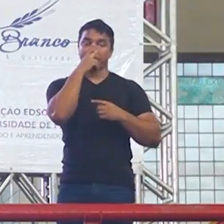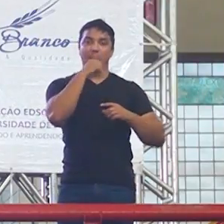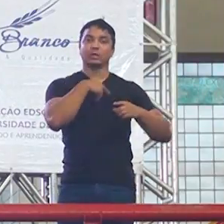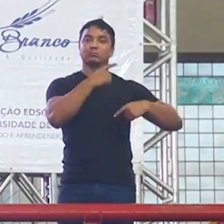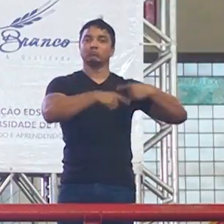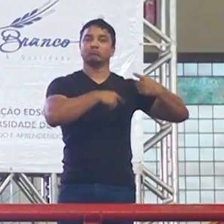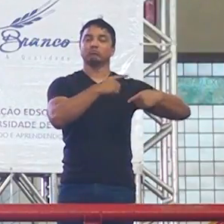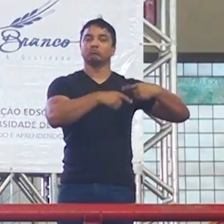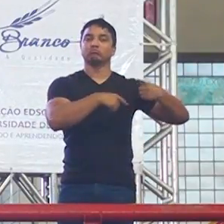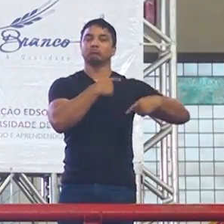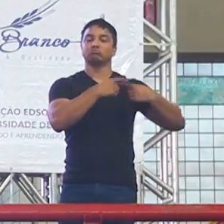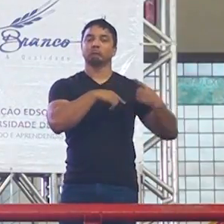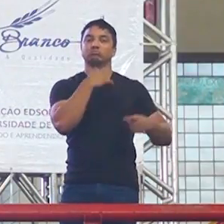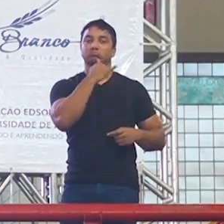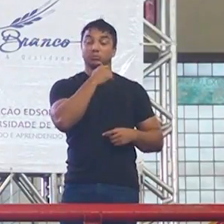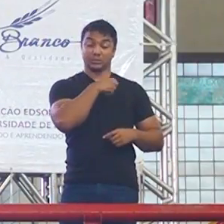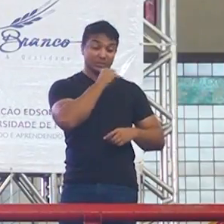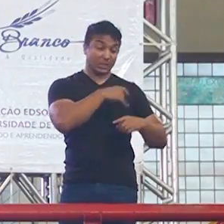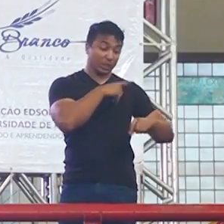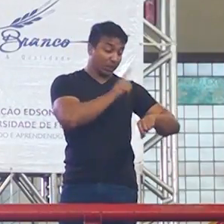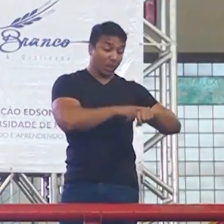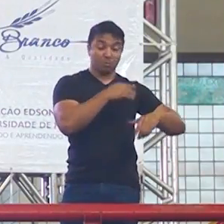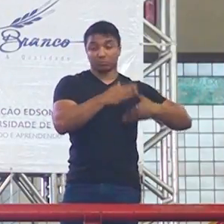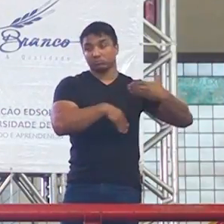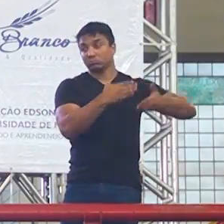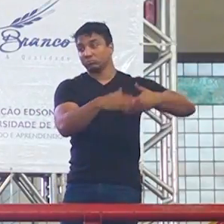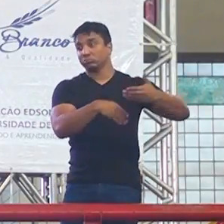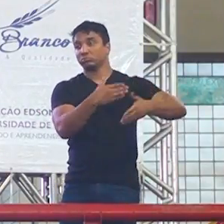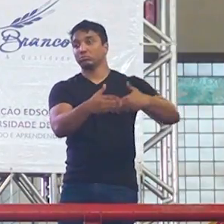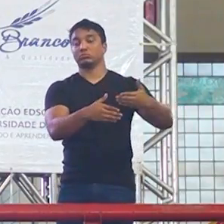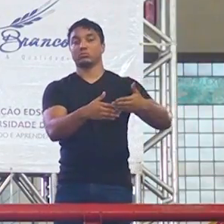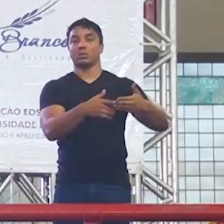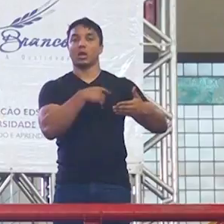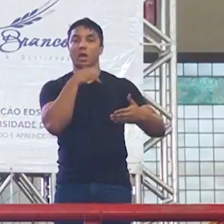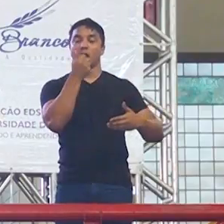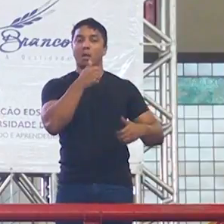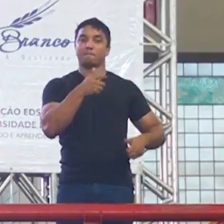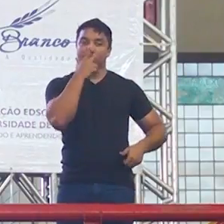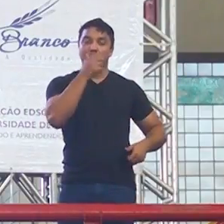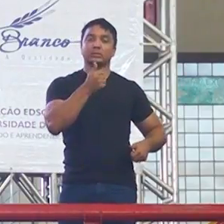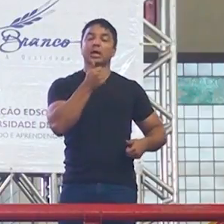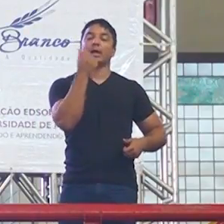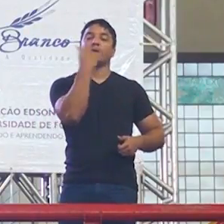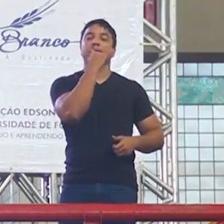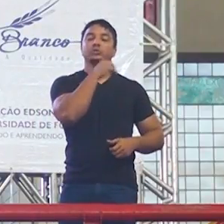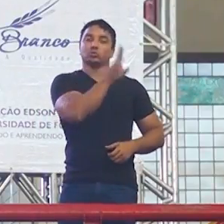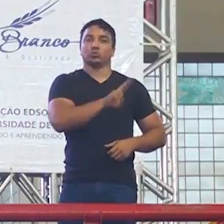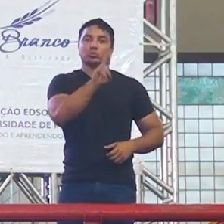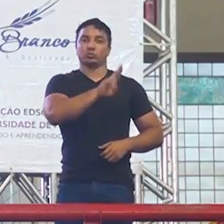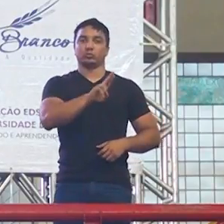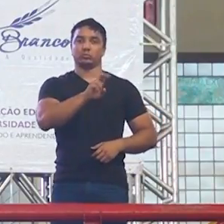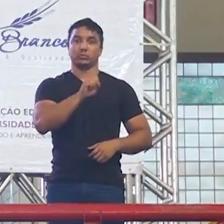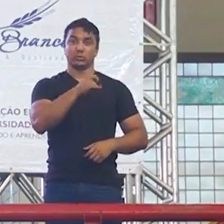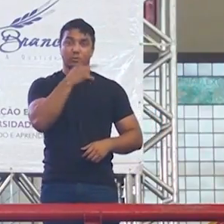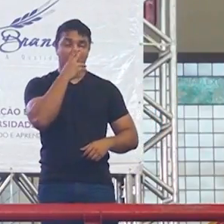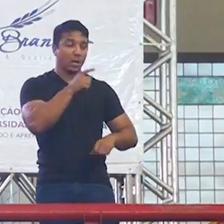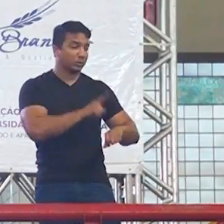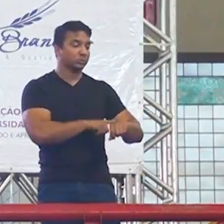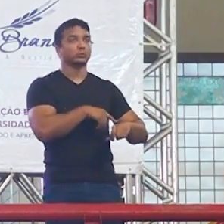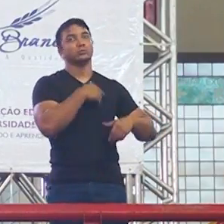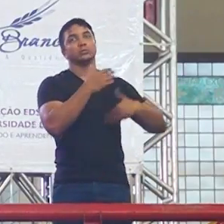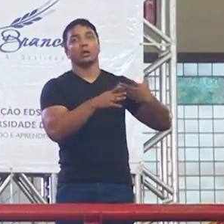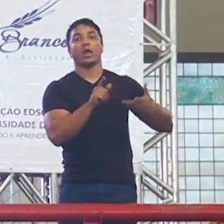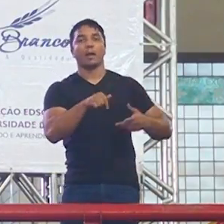não? Quanto mais tempo, mais energia. Às vezes você deixa um aparelho ligado muito tempo e gasta menos energia do que o outro.